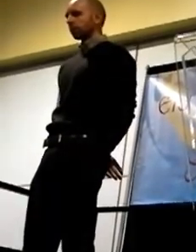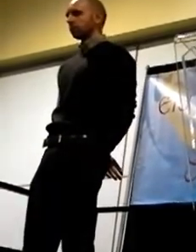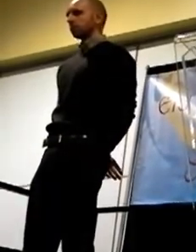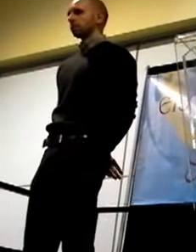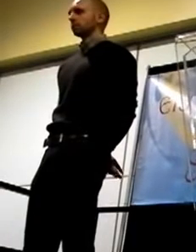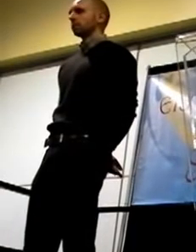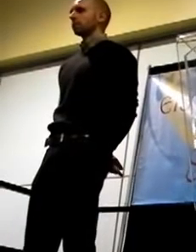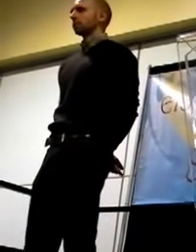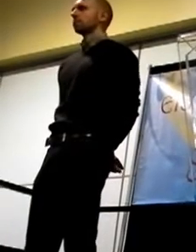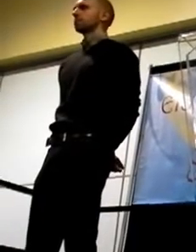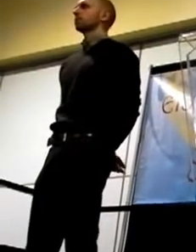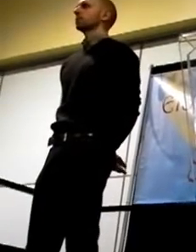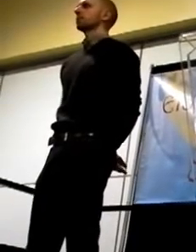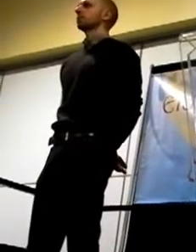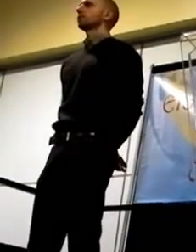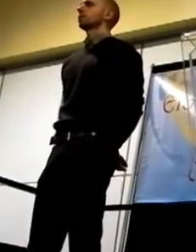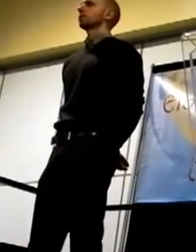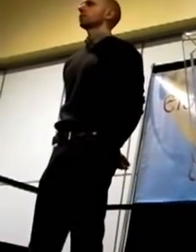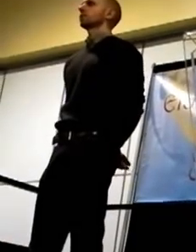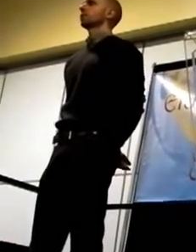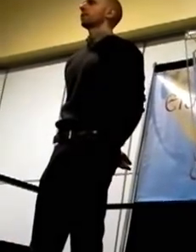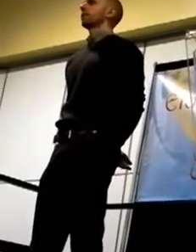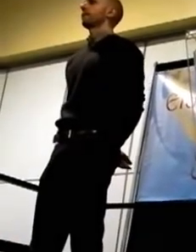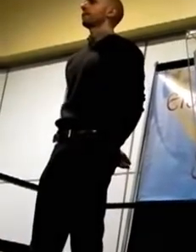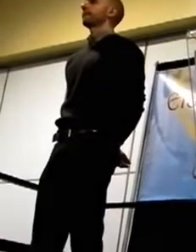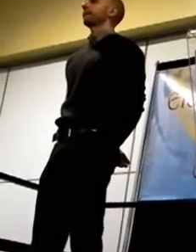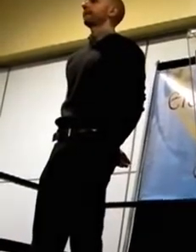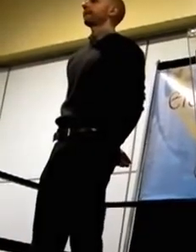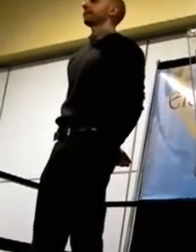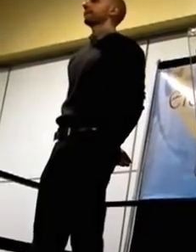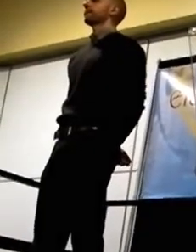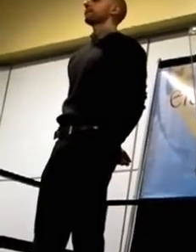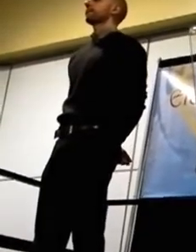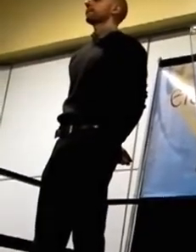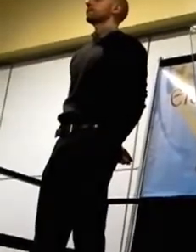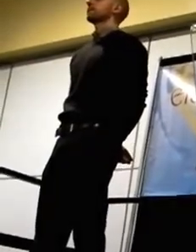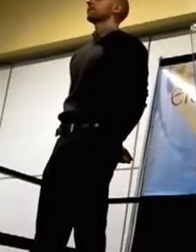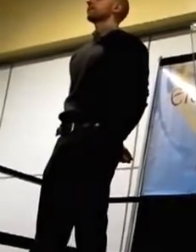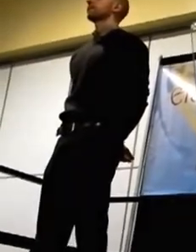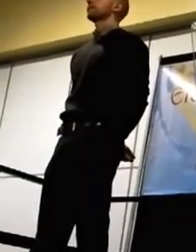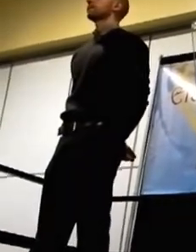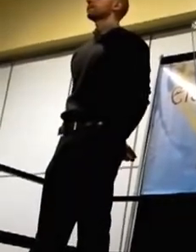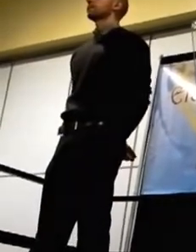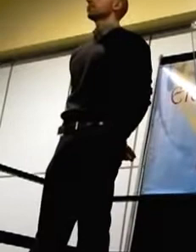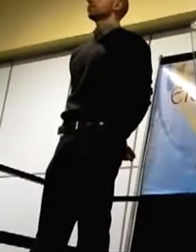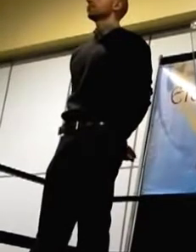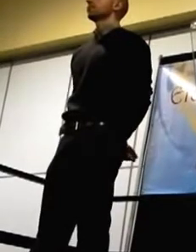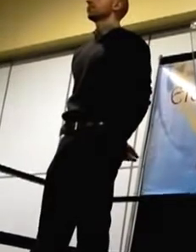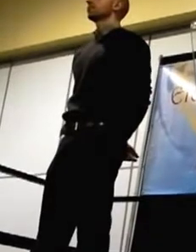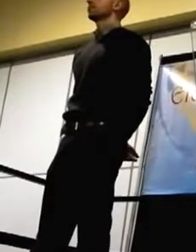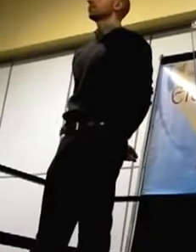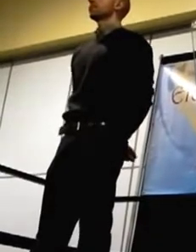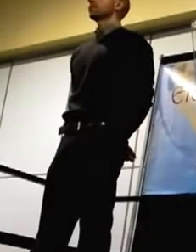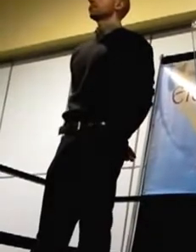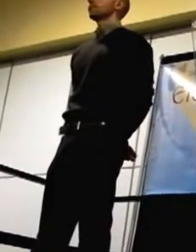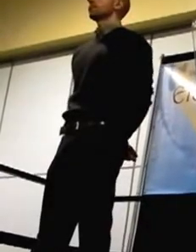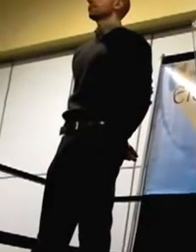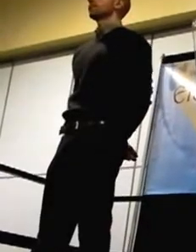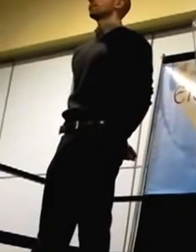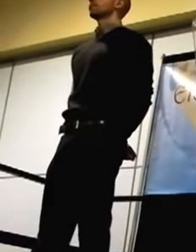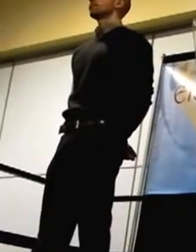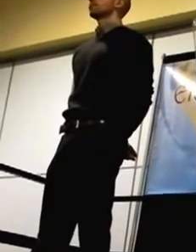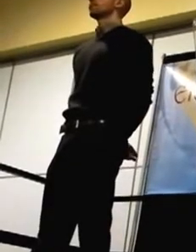إخواننا وأخواتنا وأمهاتنا وأطفالنا من بين أيديهم ومن خلفهم وعن أيمانهم وعن